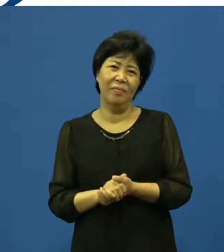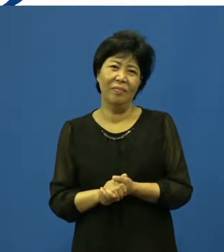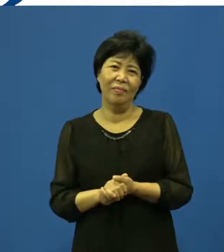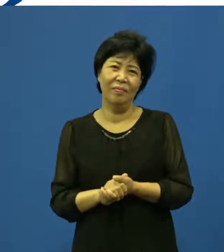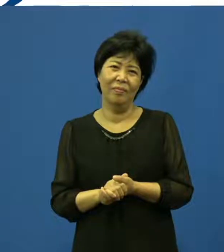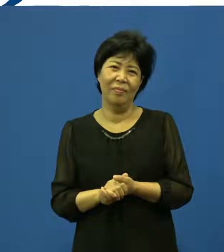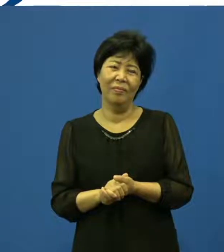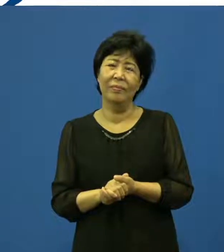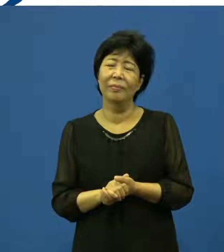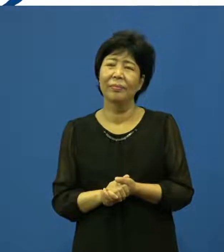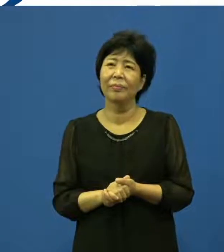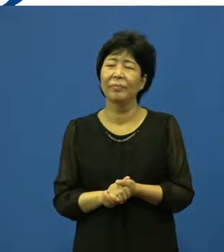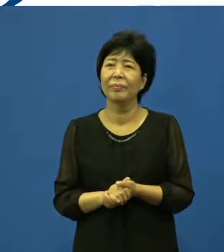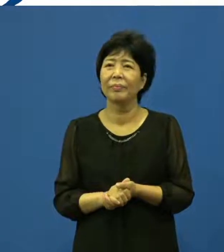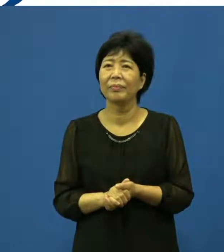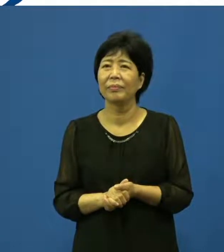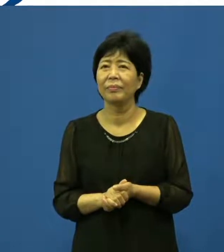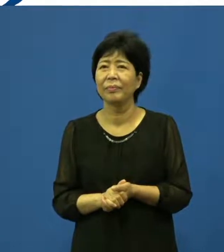왕따가 되잖아요.